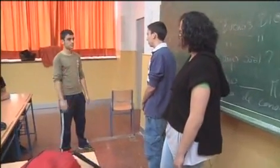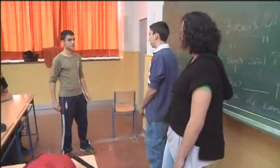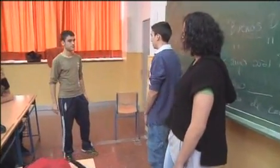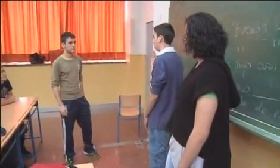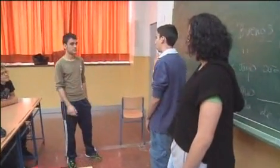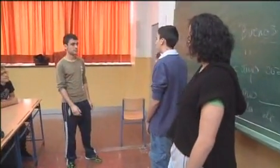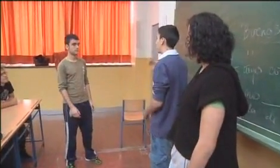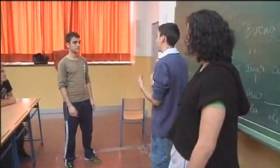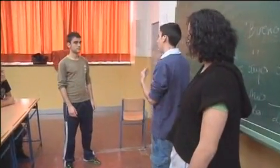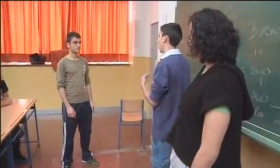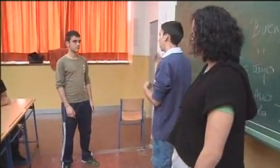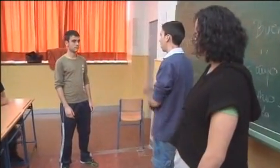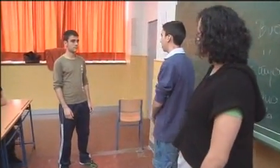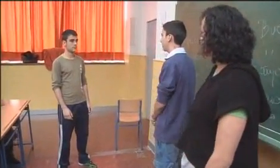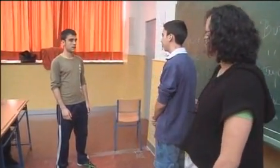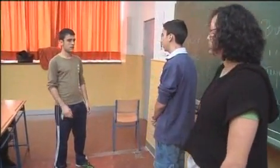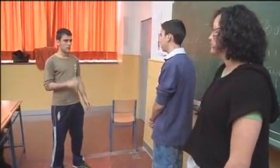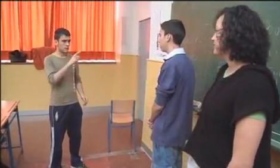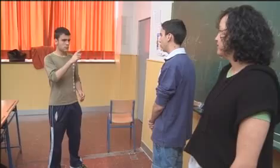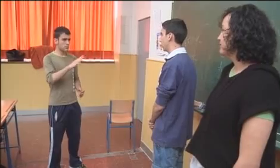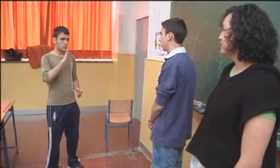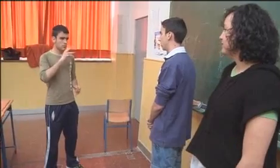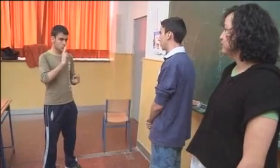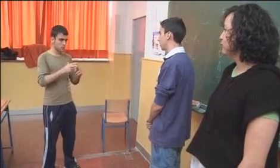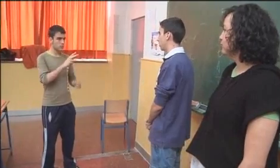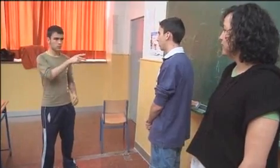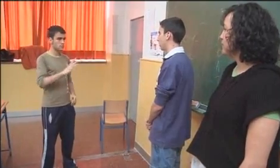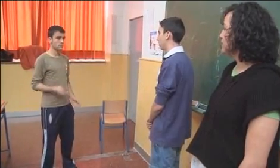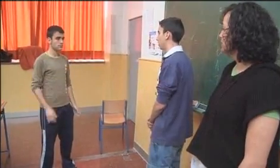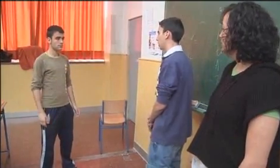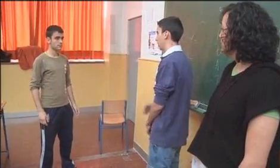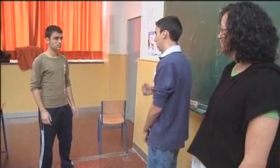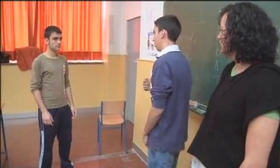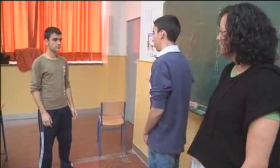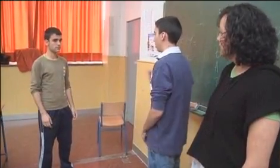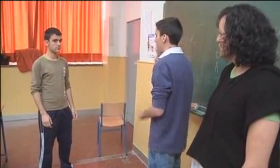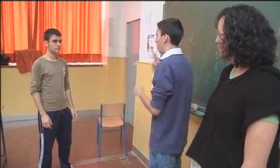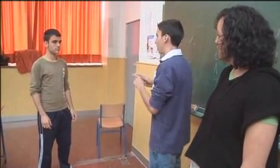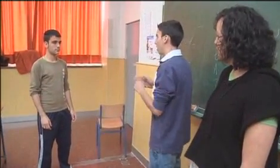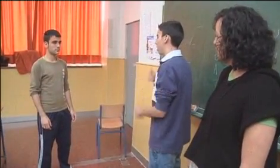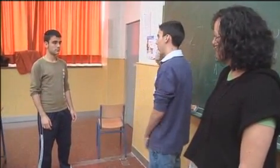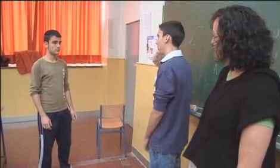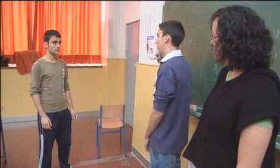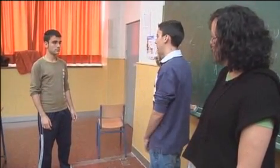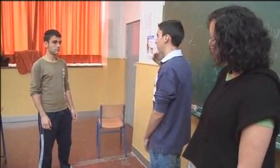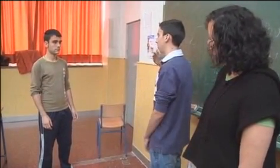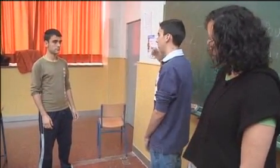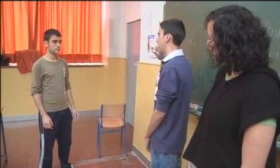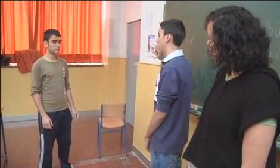días Hola Buenos días tú cómo te llamas yo me llamo